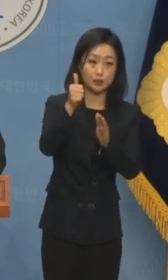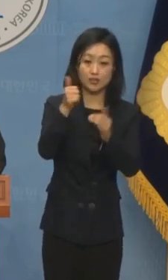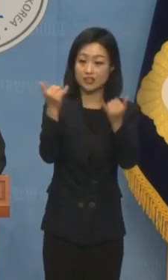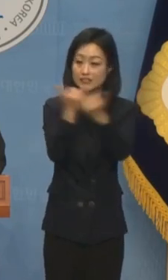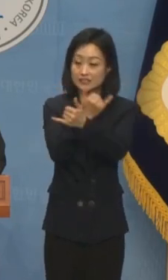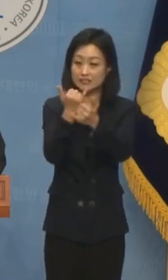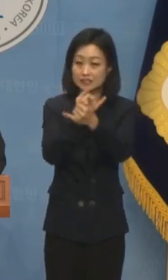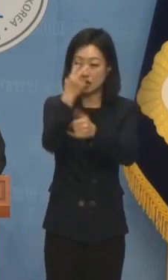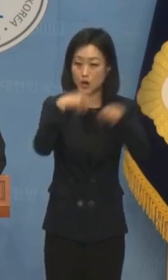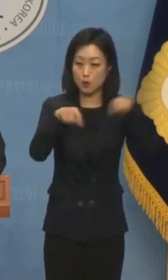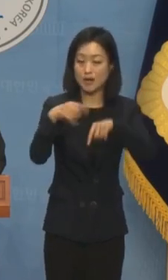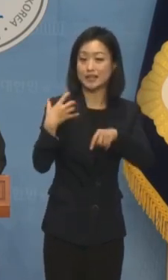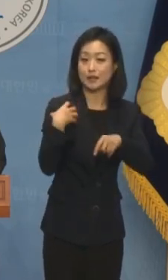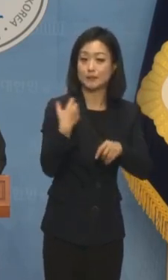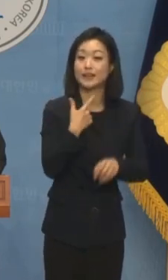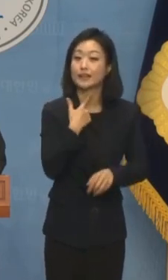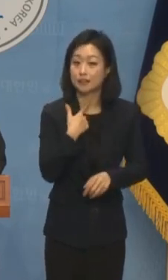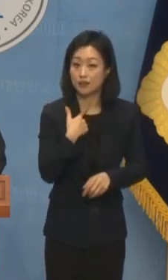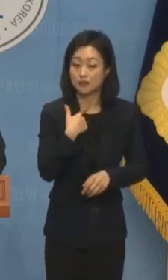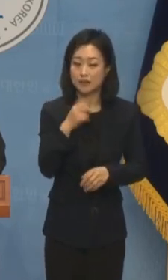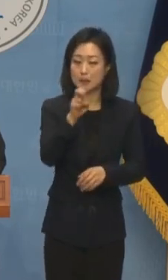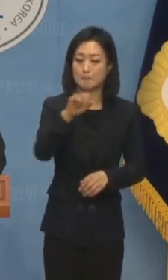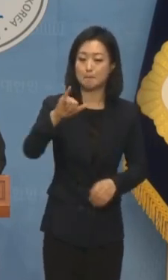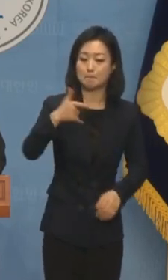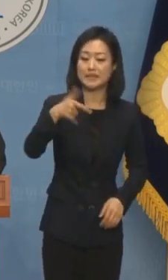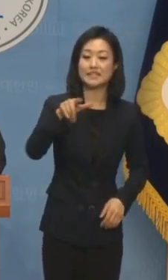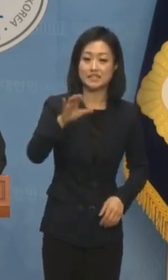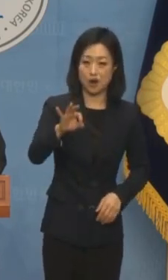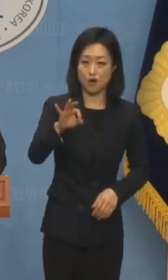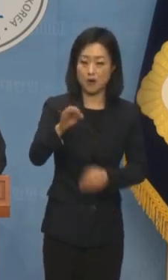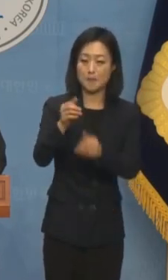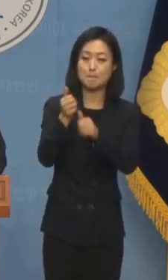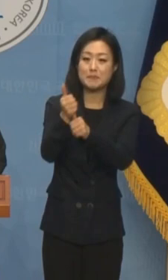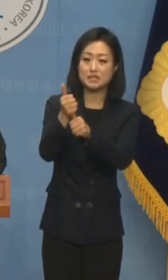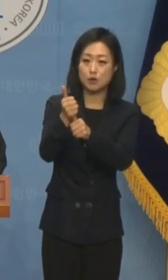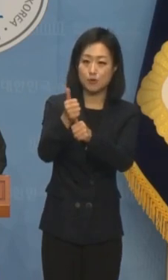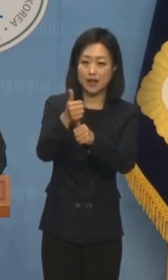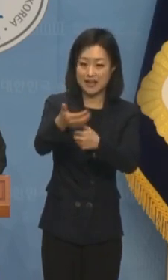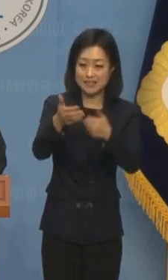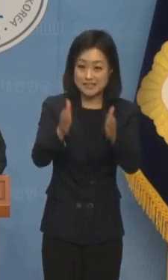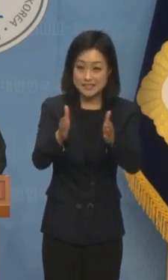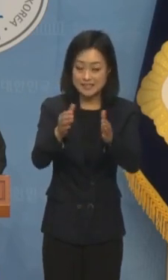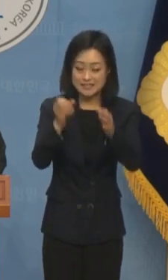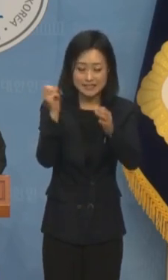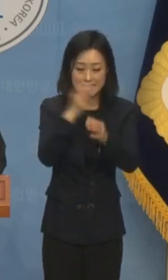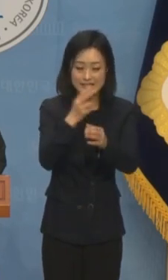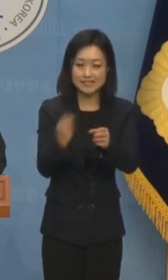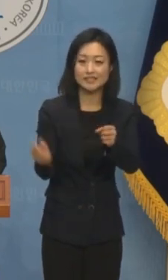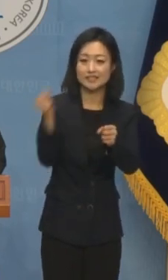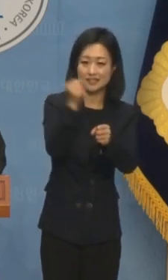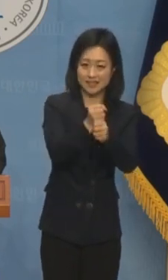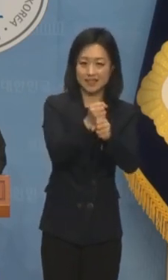친인척 관리를 담당했던 민정비서관실을 부활시키는 형국입니다.